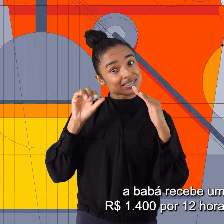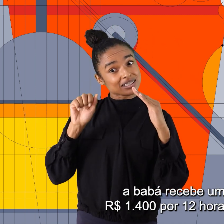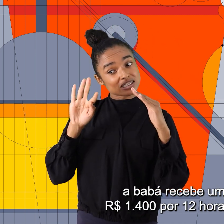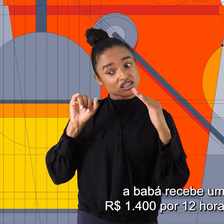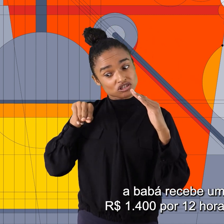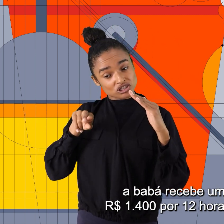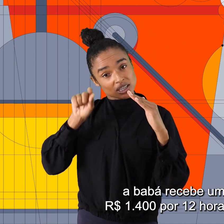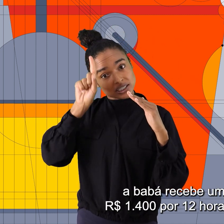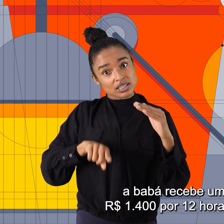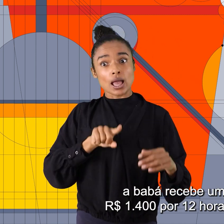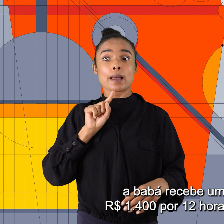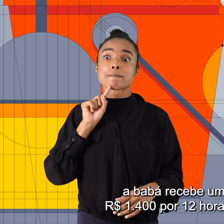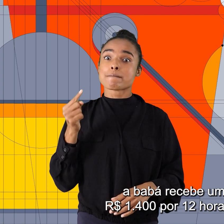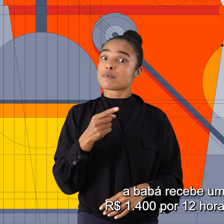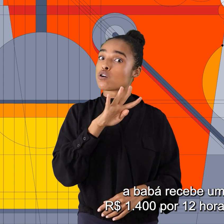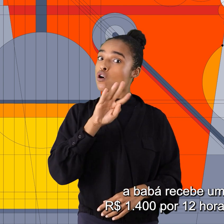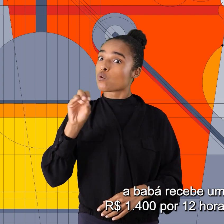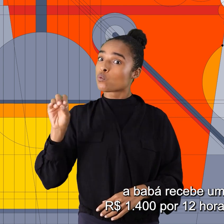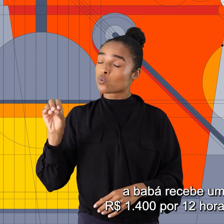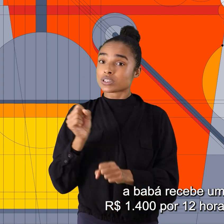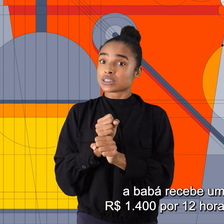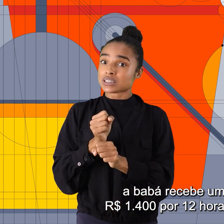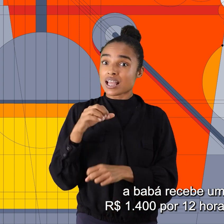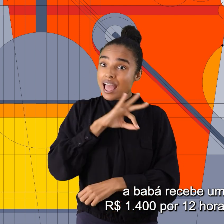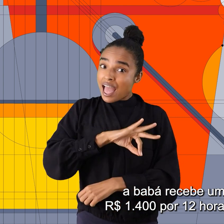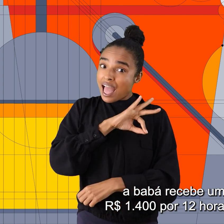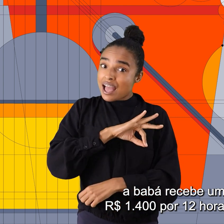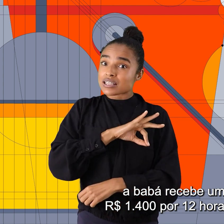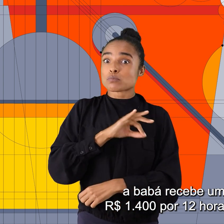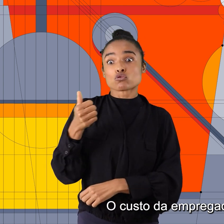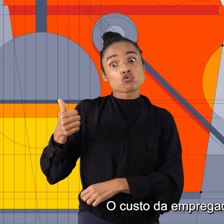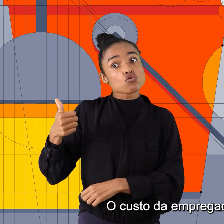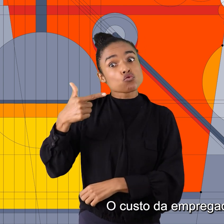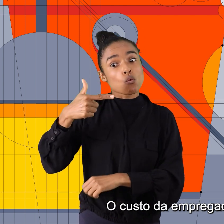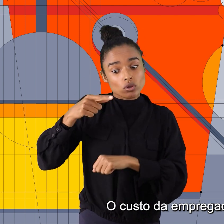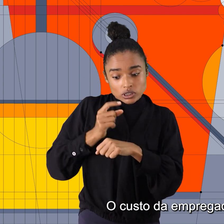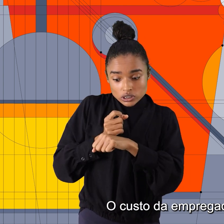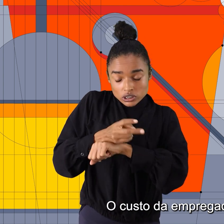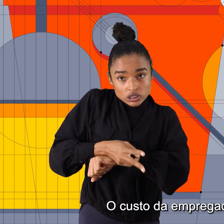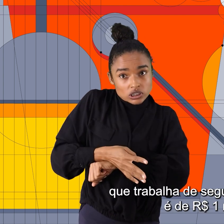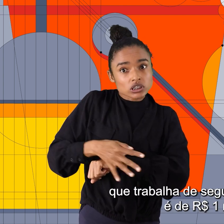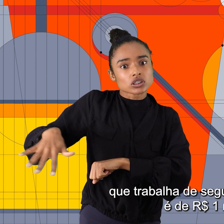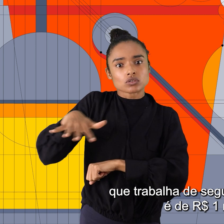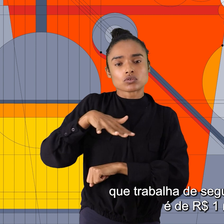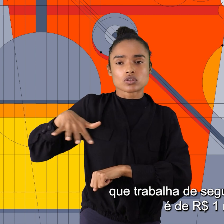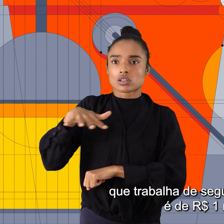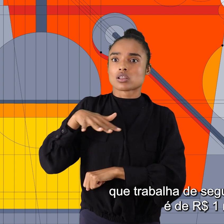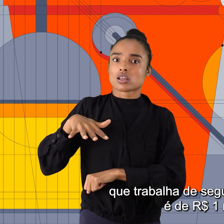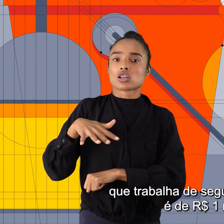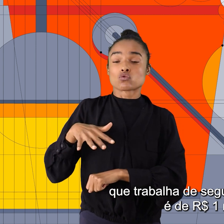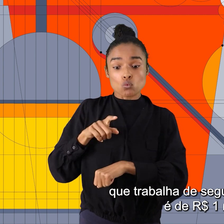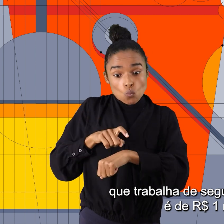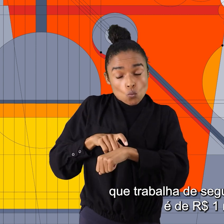A babá recebe um salário de R$ 1.400 por 12 horas de trabalho. O custo da empregada doméstica que trabalha de